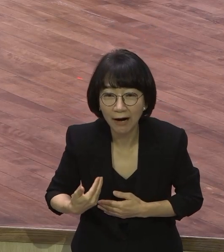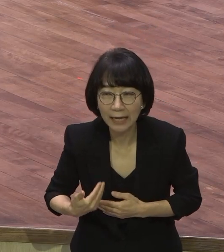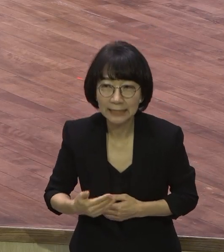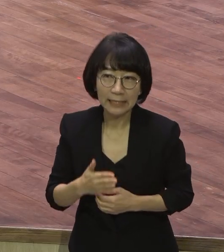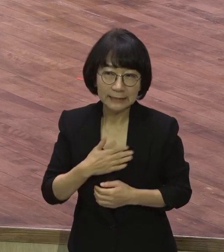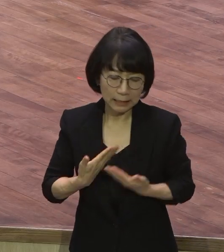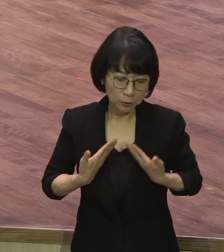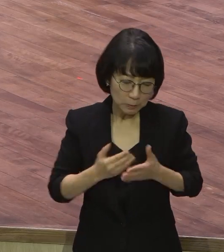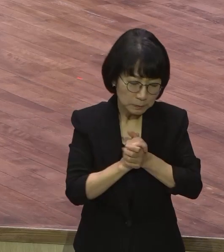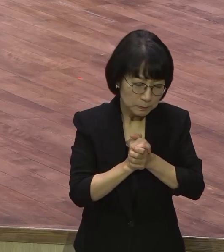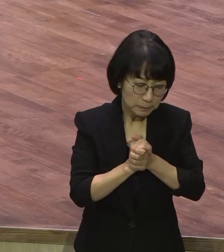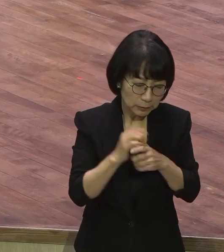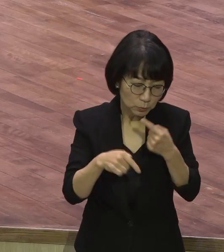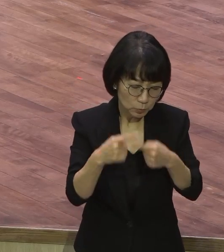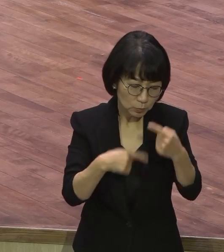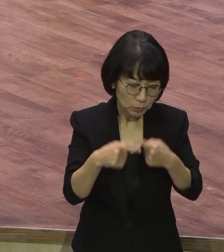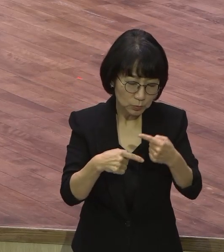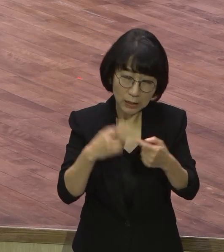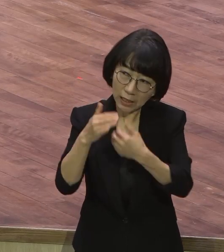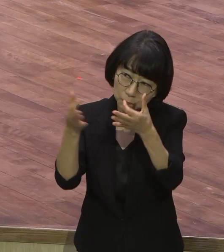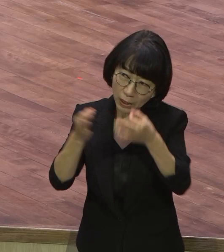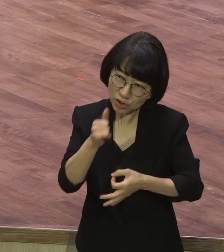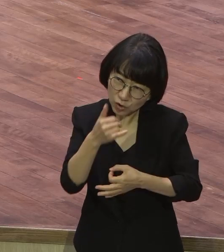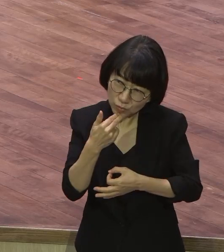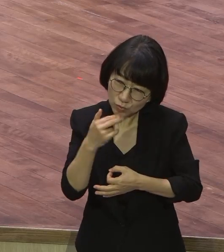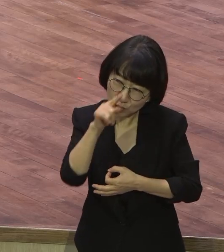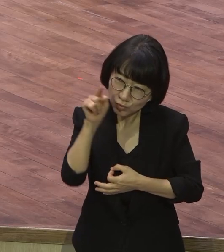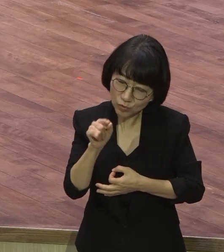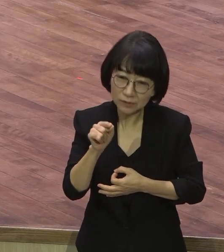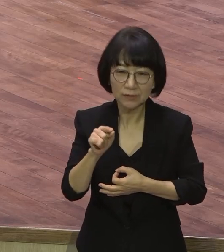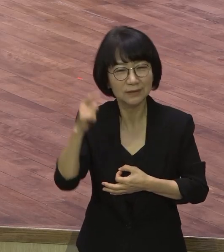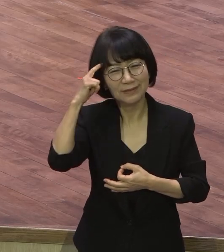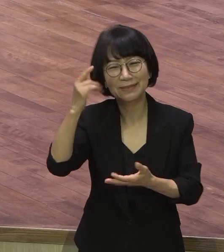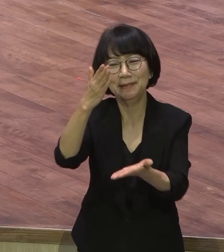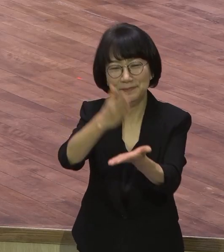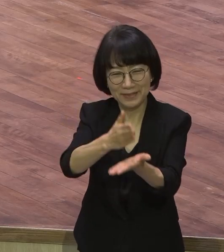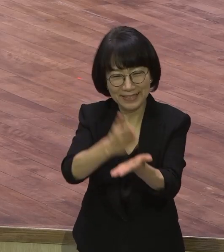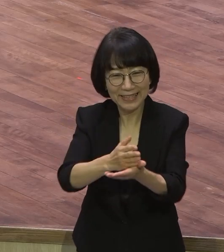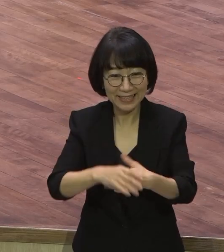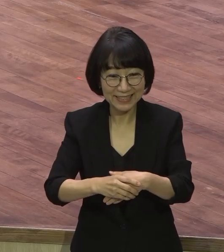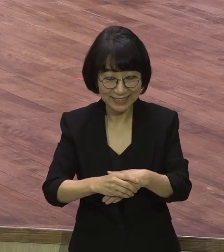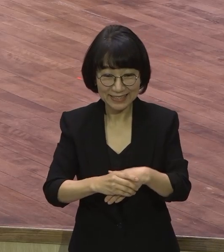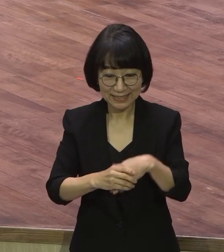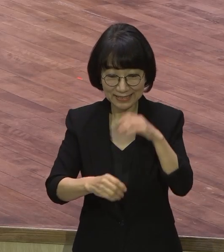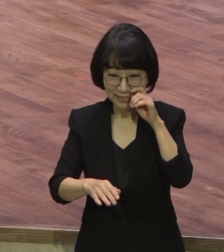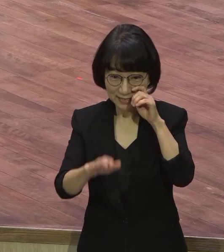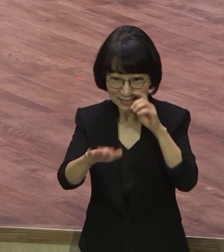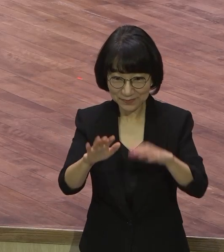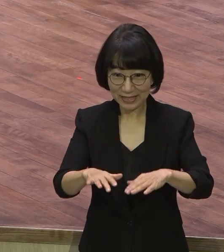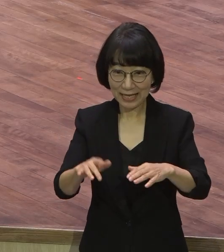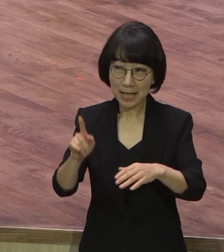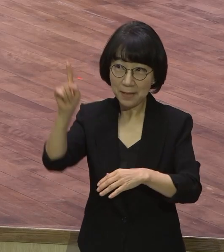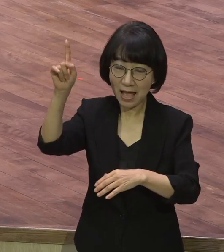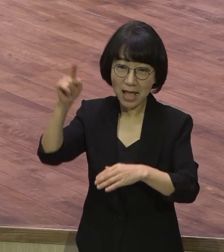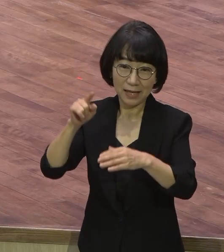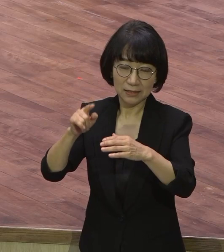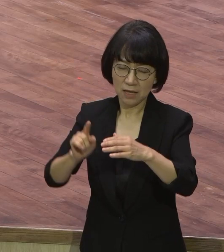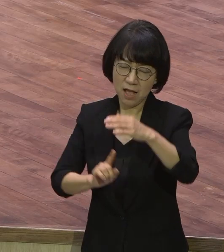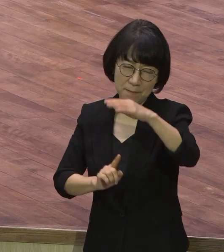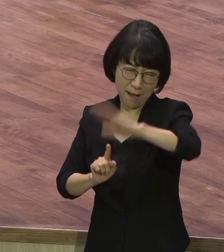조용히 기도 안 닿고 내가 속으로 기도 안 들어주겠냐. 여러분 보세요. 쉽게 설명해 드릴게요. 지금 하늘에 인공기성도 있어요.